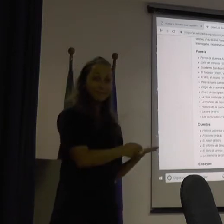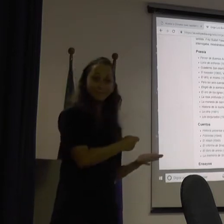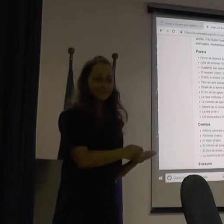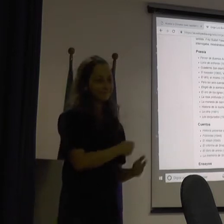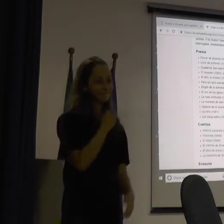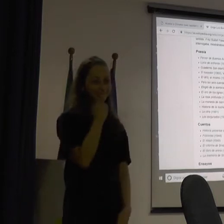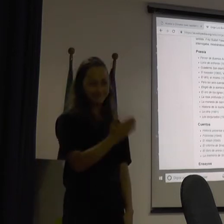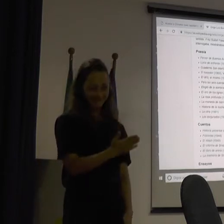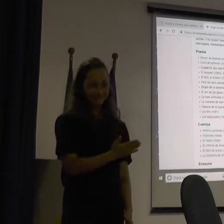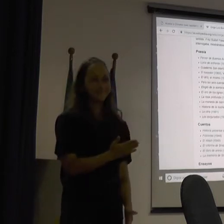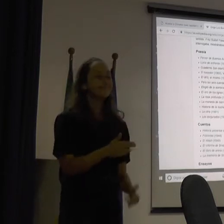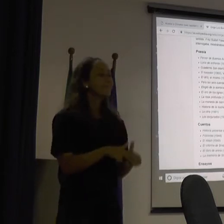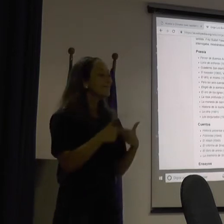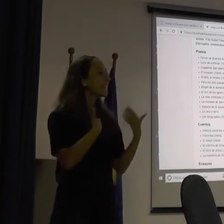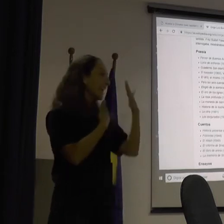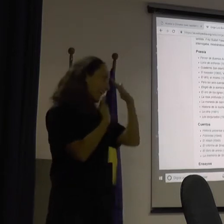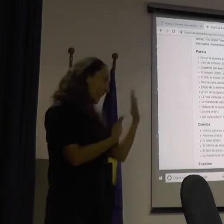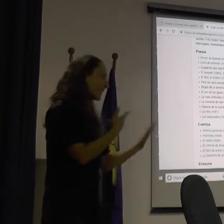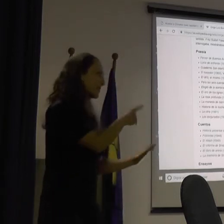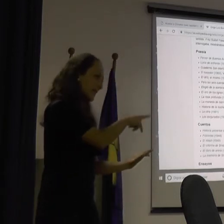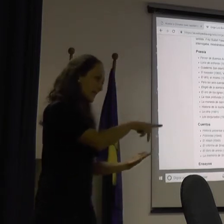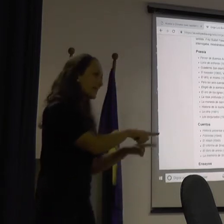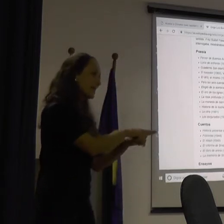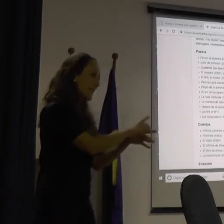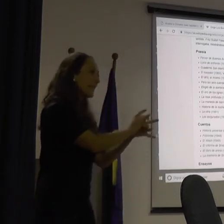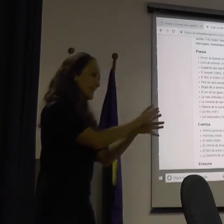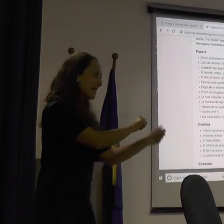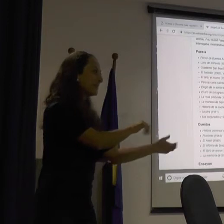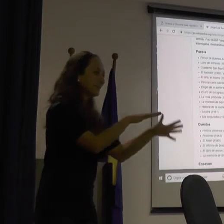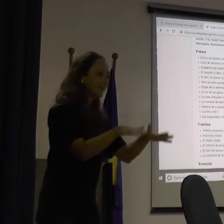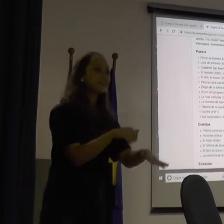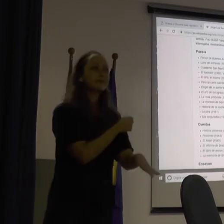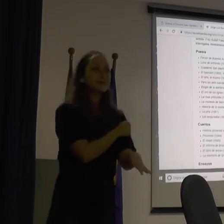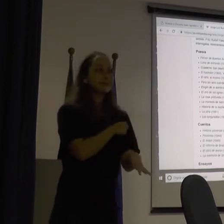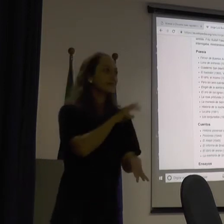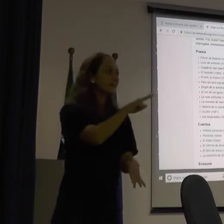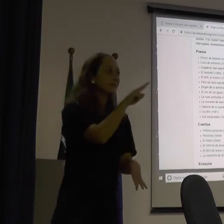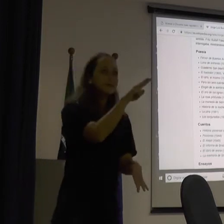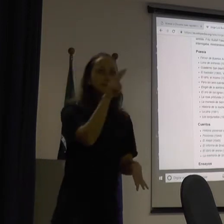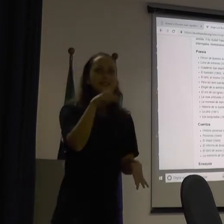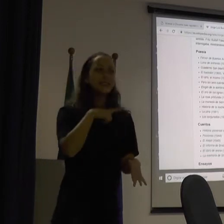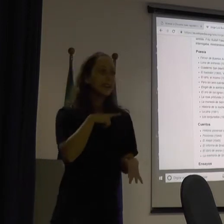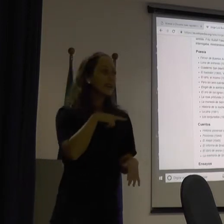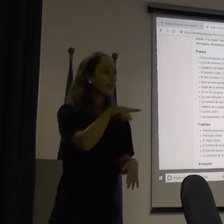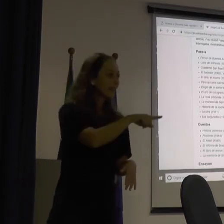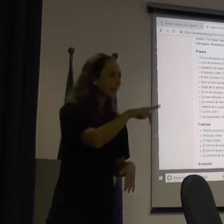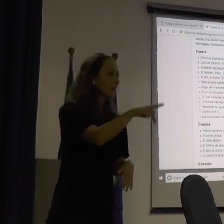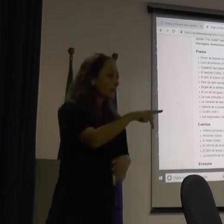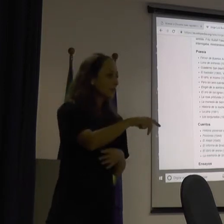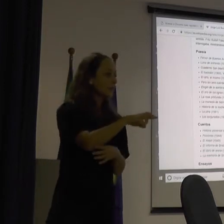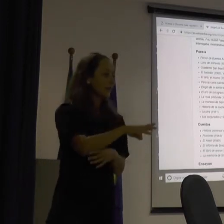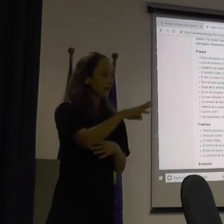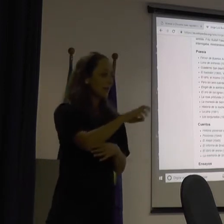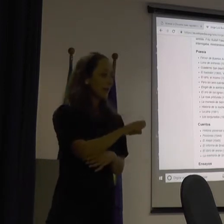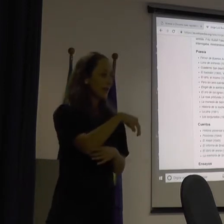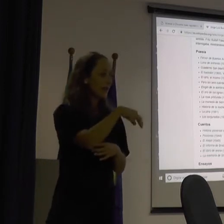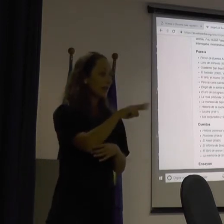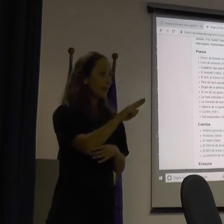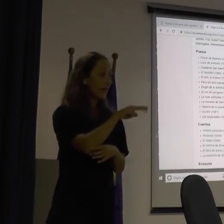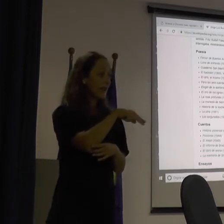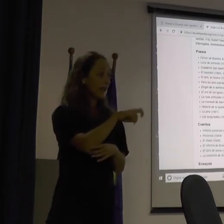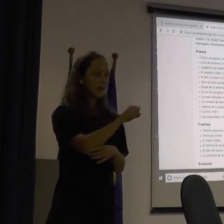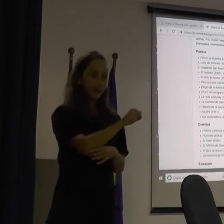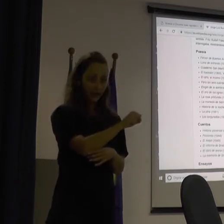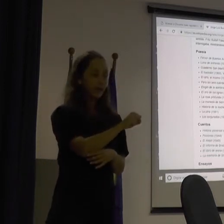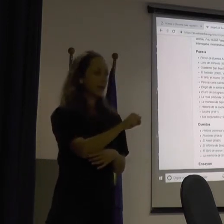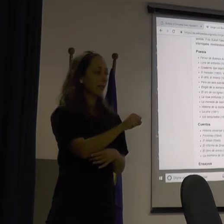muito. E aqui tem... vários colegas, como o Werner e muitos outros, né?